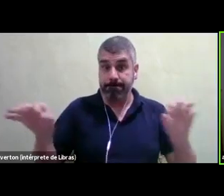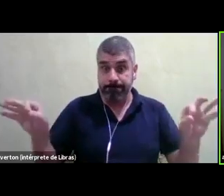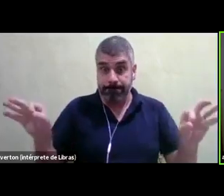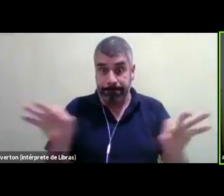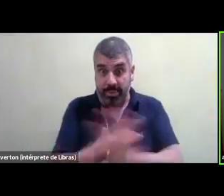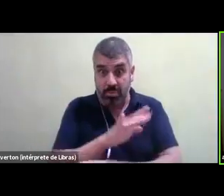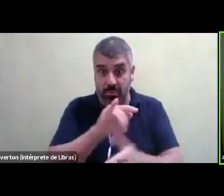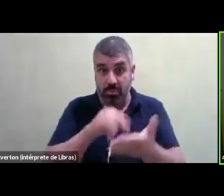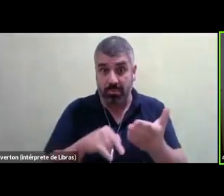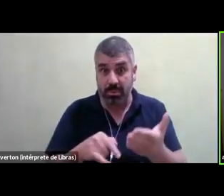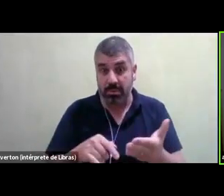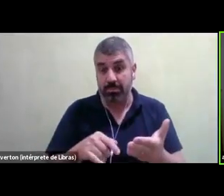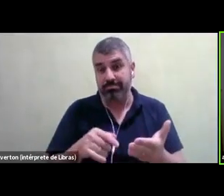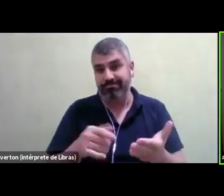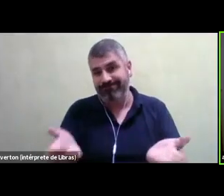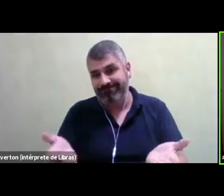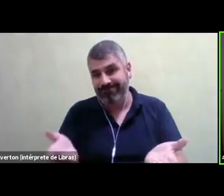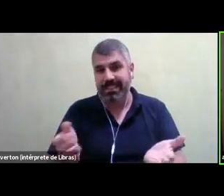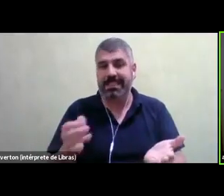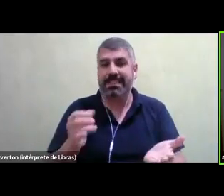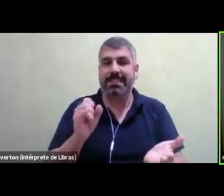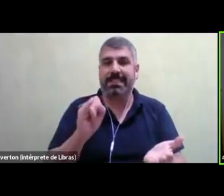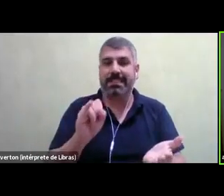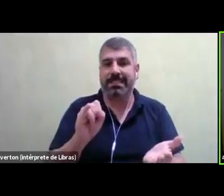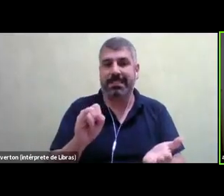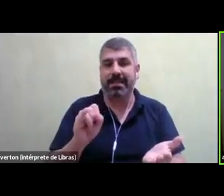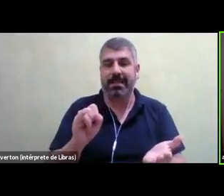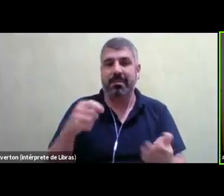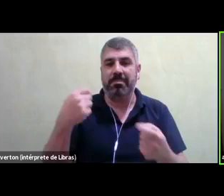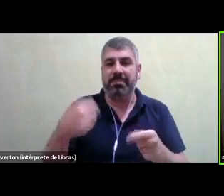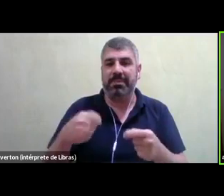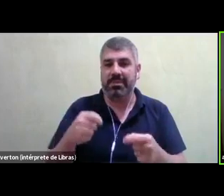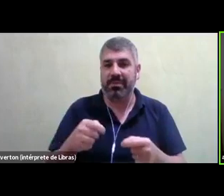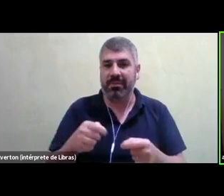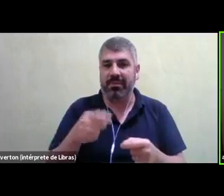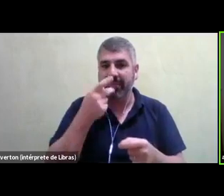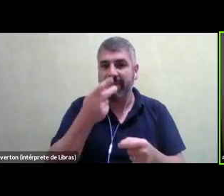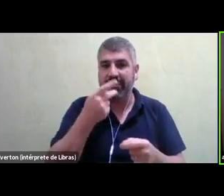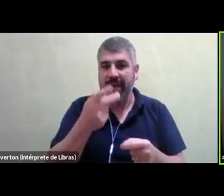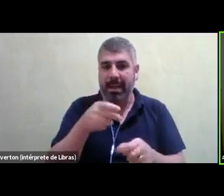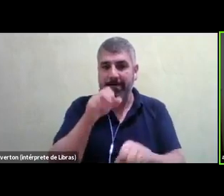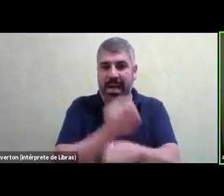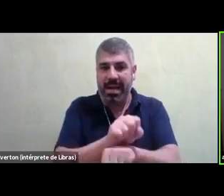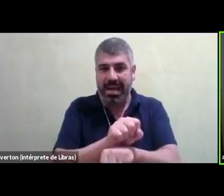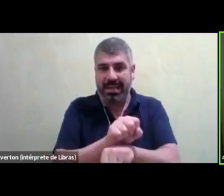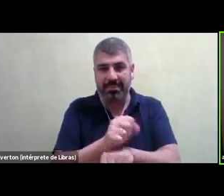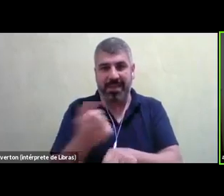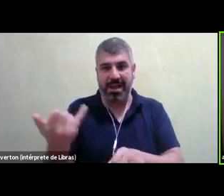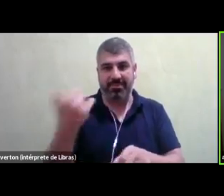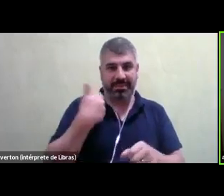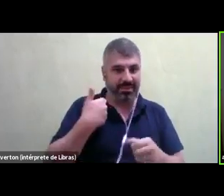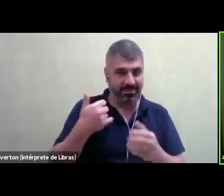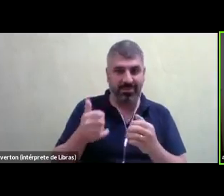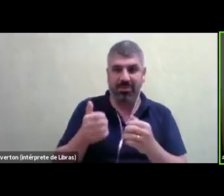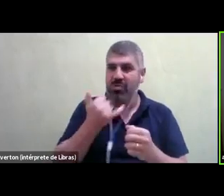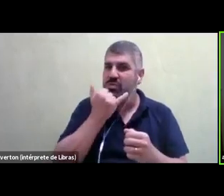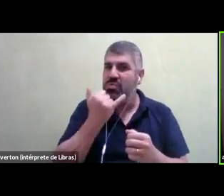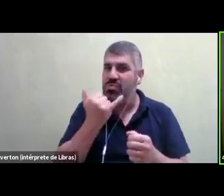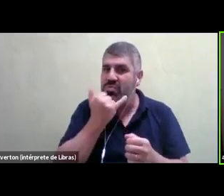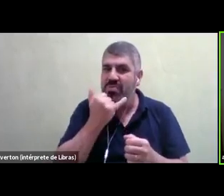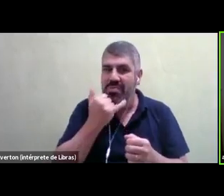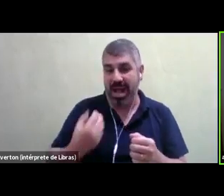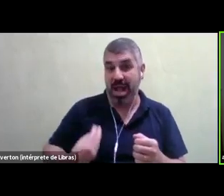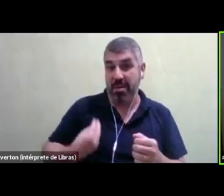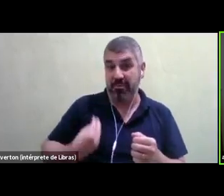Pessoal, alguém precisa me dar um ok a hora que eu precisar parar de falar, por gentileza. Estamos ao vivo, então